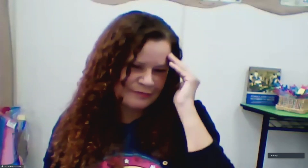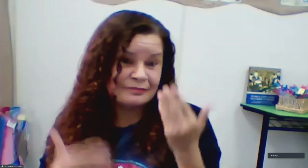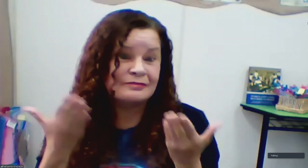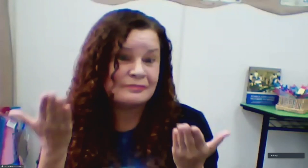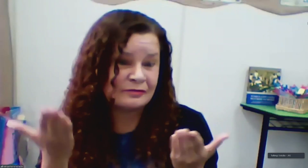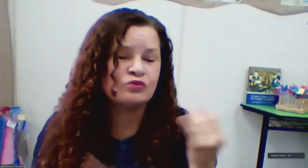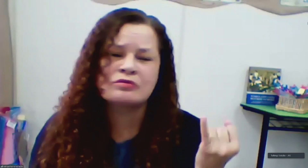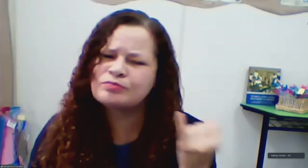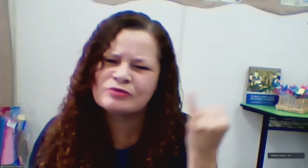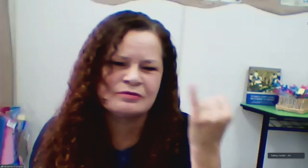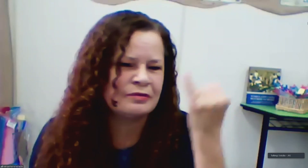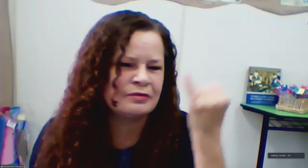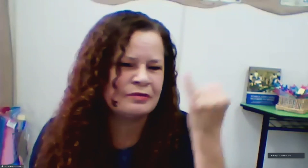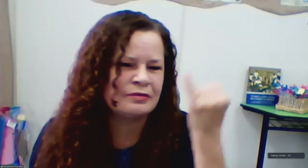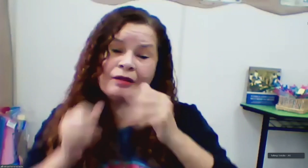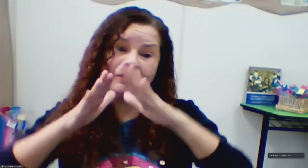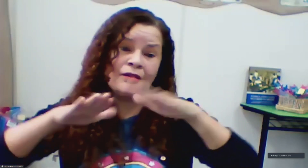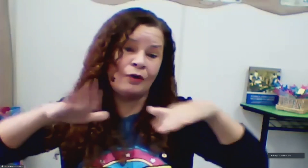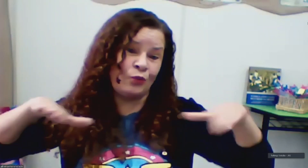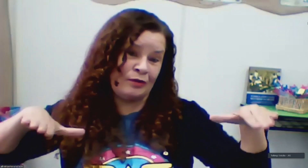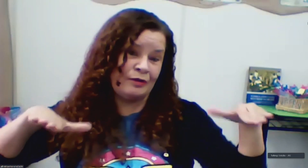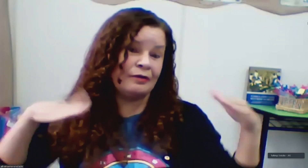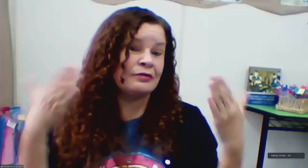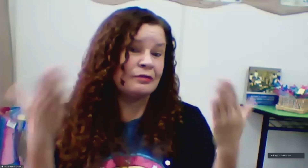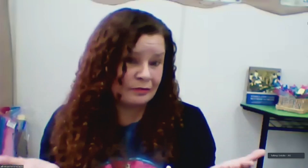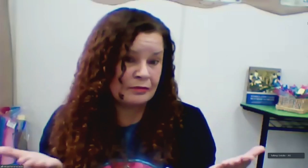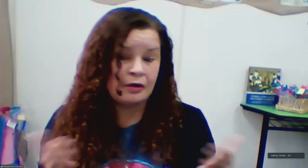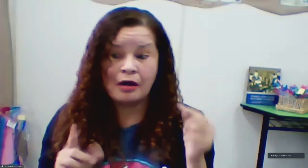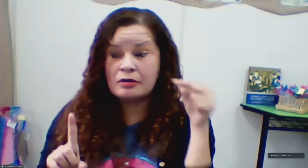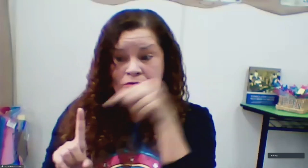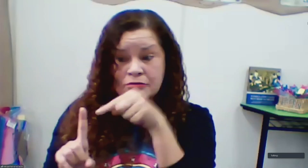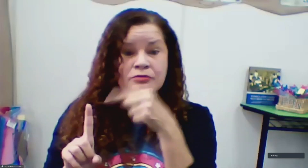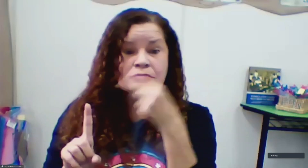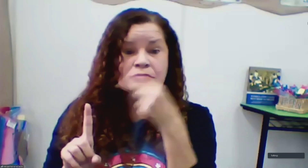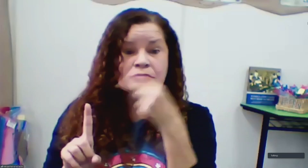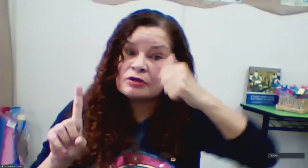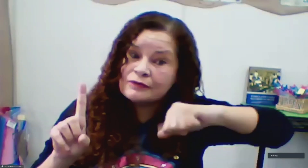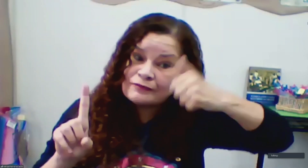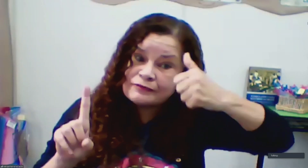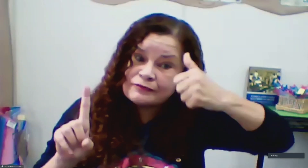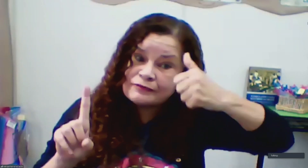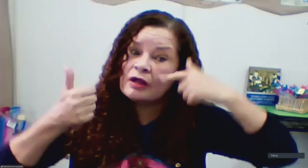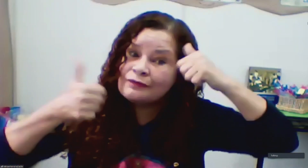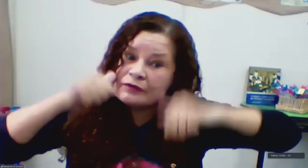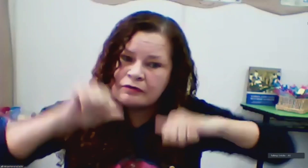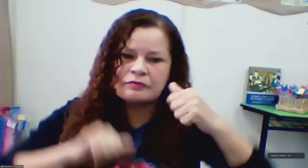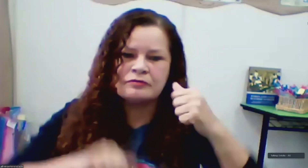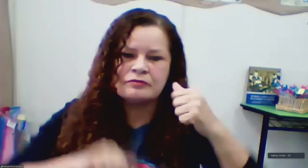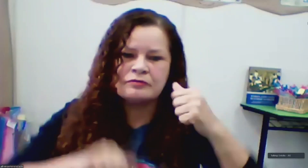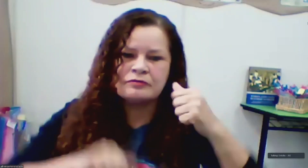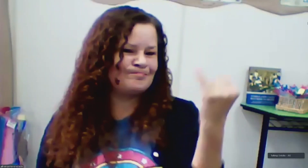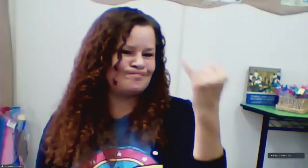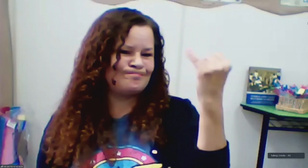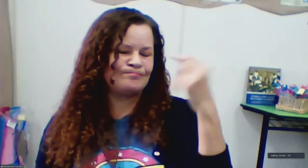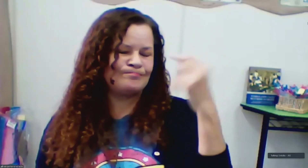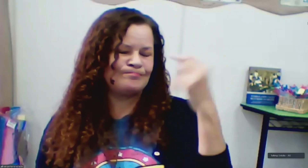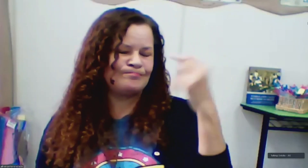entendimento. Isso é muito importante. Isso para as crianças seria avaliadas, por exemplo, a